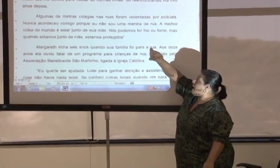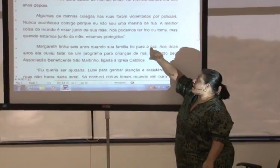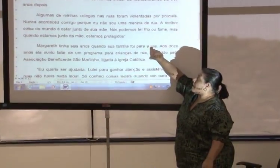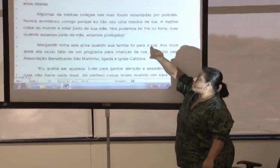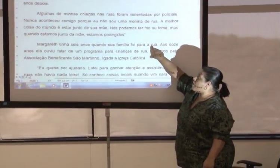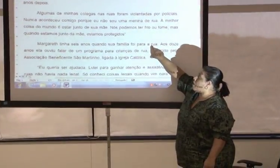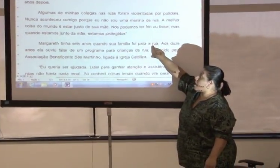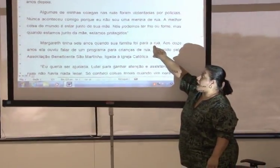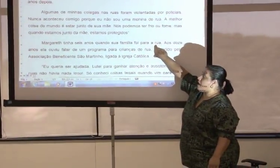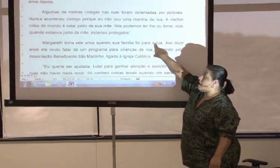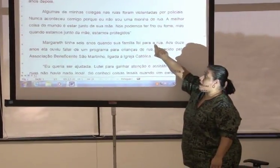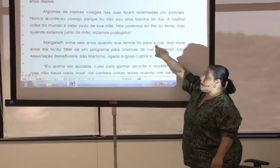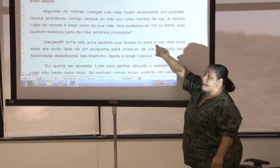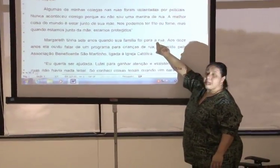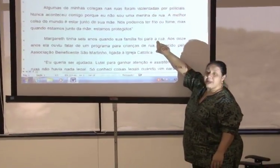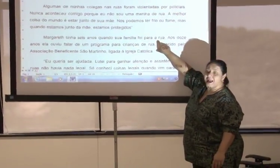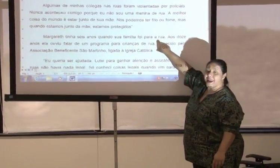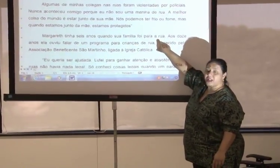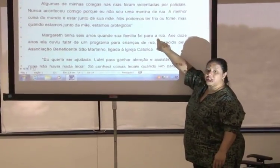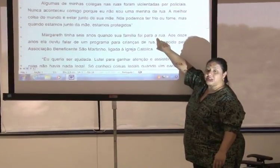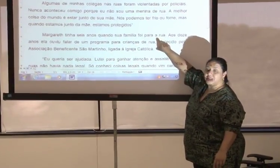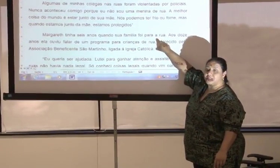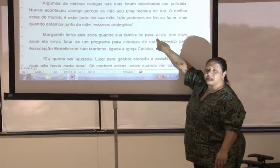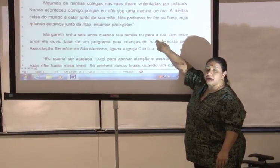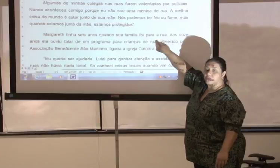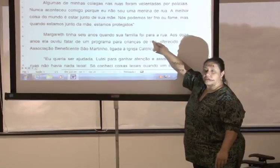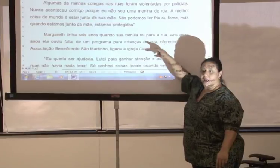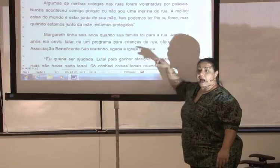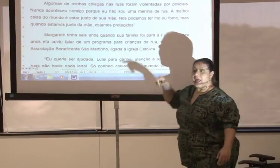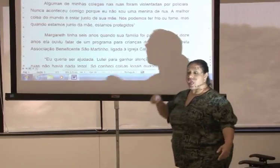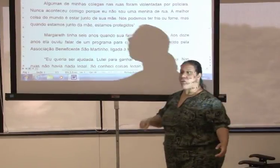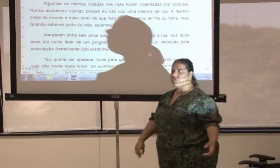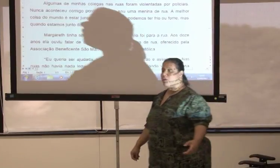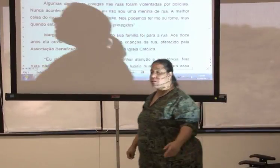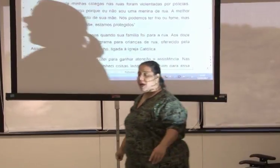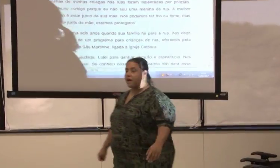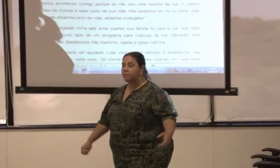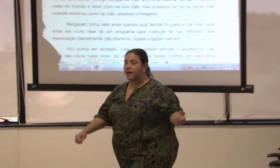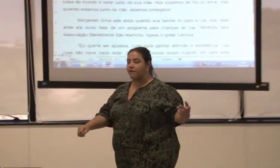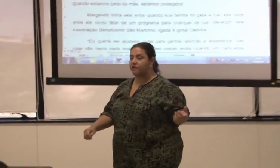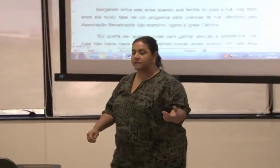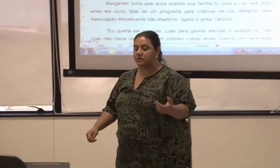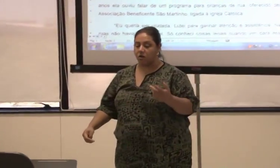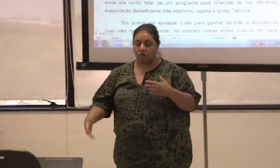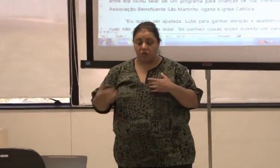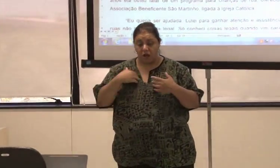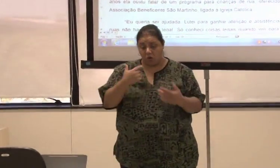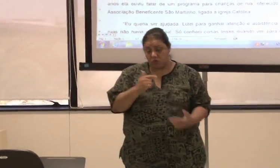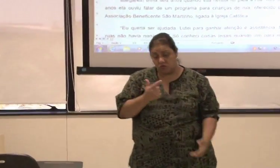Aqui eu vou colocar. Margarete tinha 6 anos. Aí eu vou voltar, que ela vai fazer assim, ó.